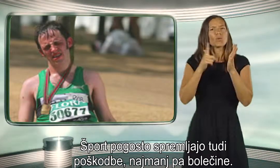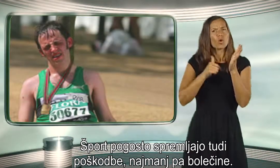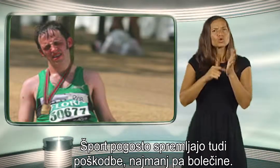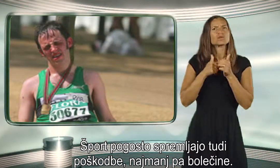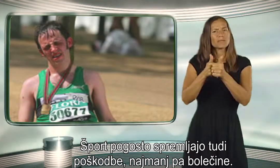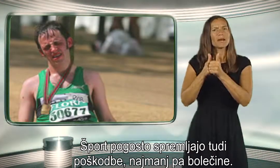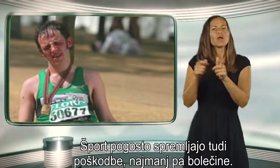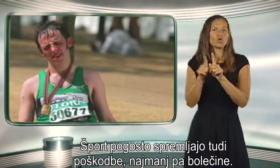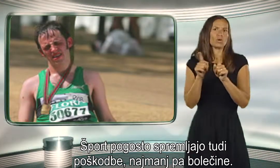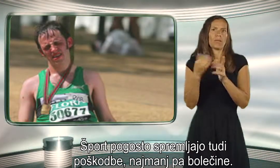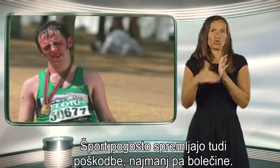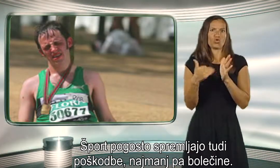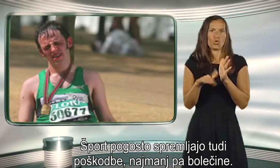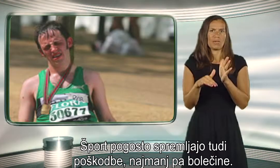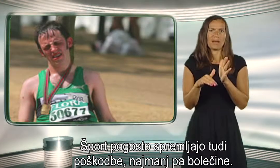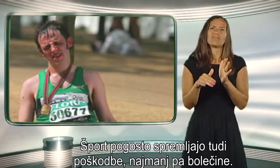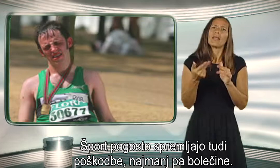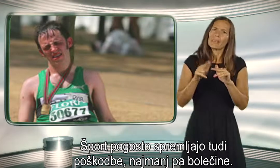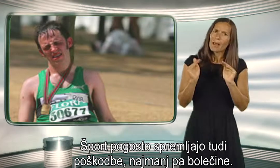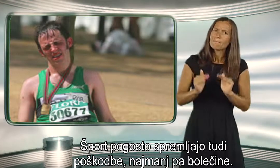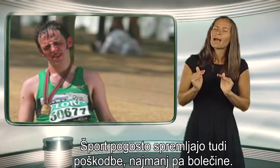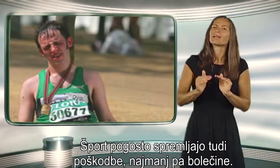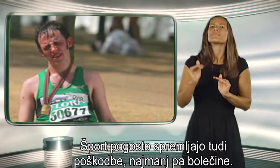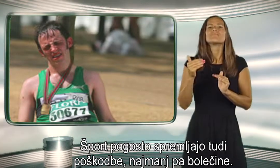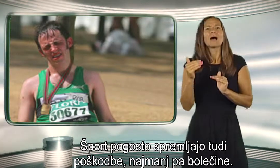Šport pogosto spremljajo tudi poškodbe, najmanj pa bolečine.